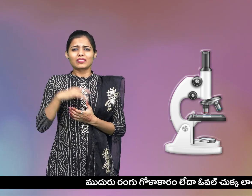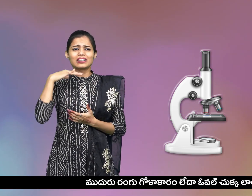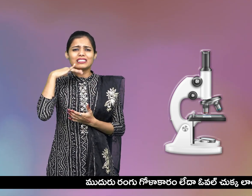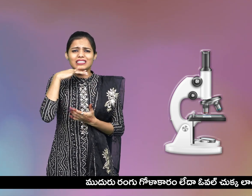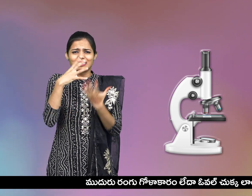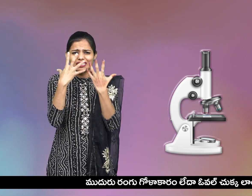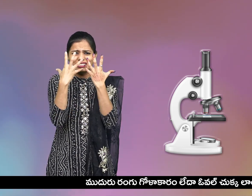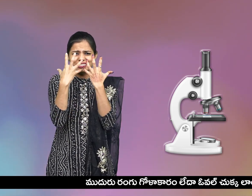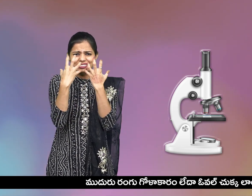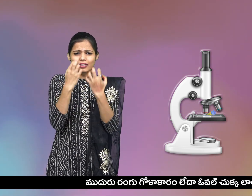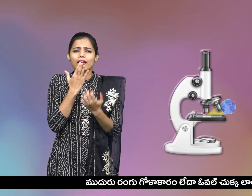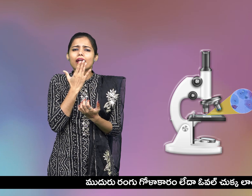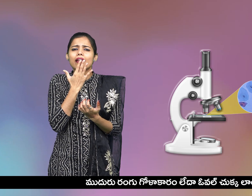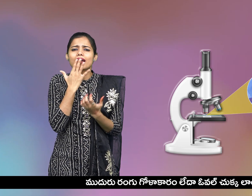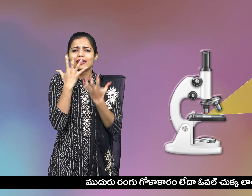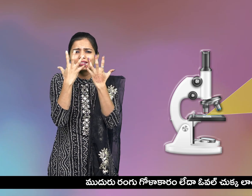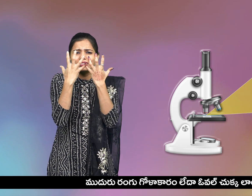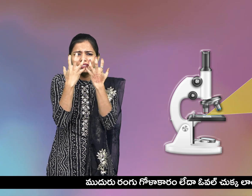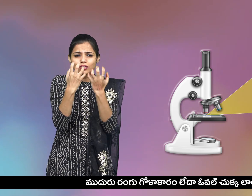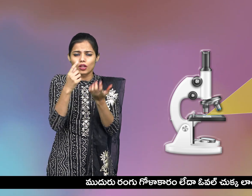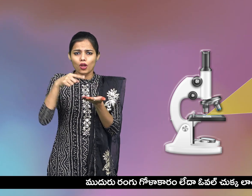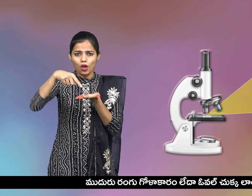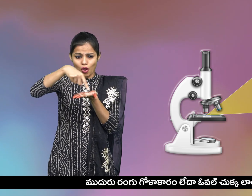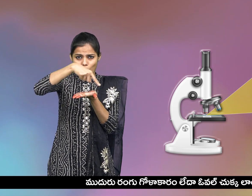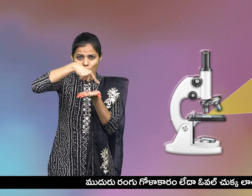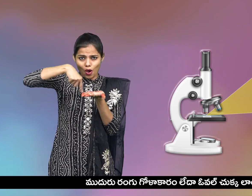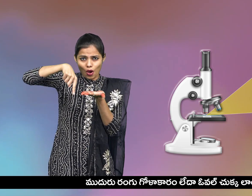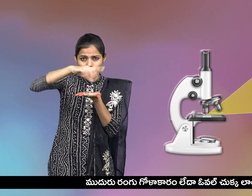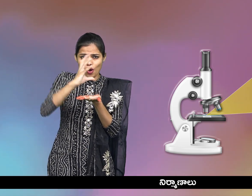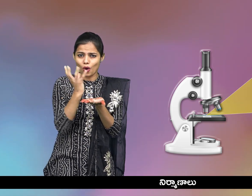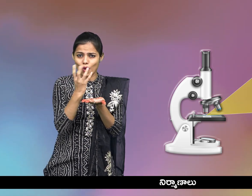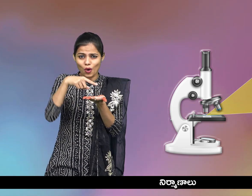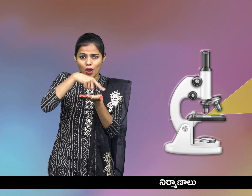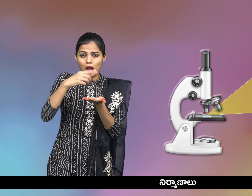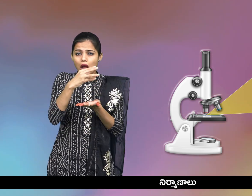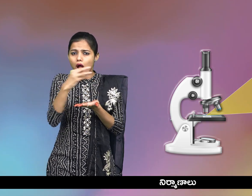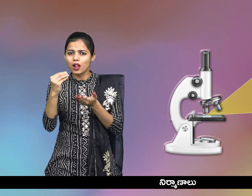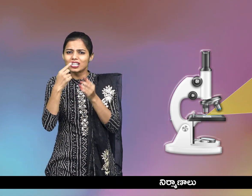ముదురు రంగు గోళాకారం లేదా ఓవల్ చుక్క లాంటిది. నిర్మాణాలు: